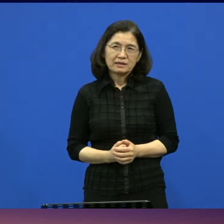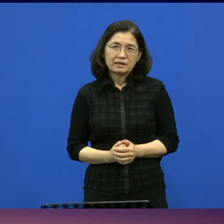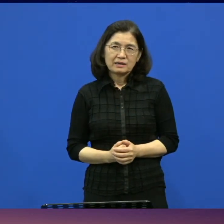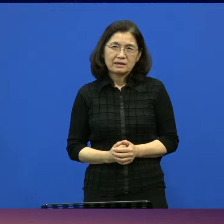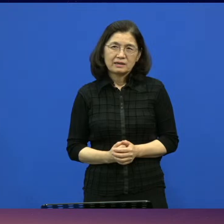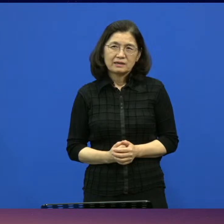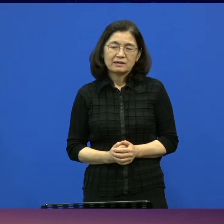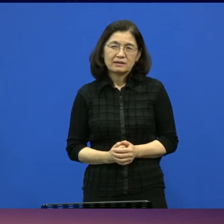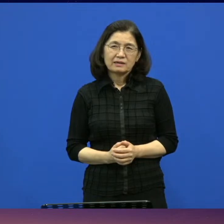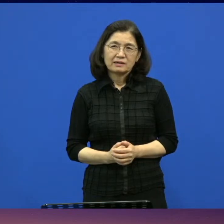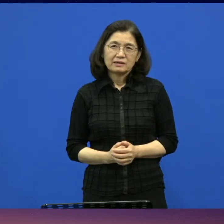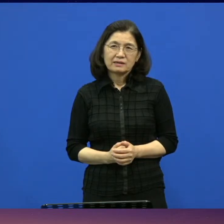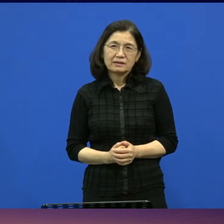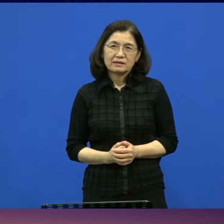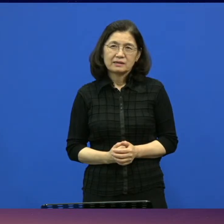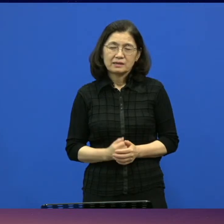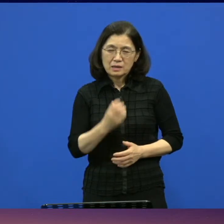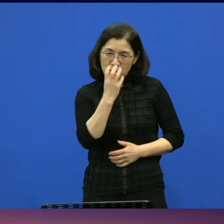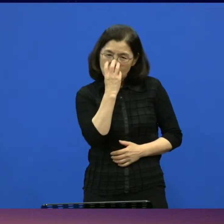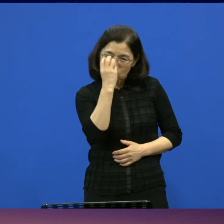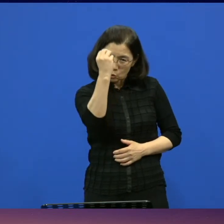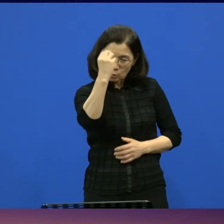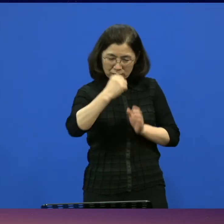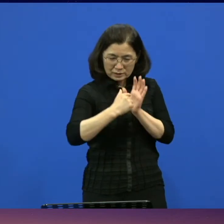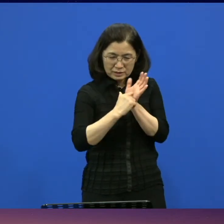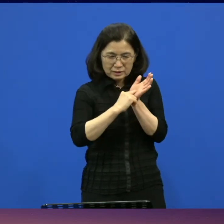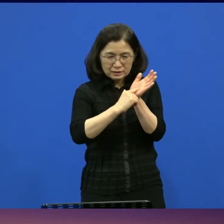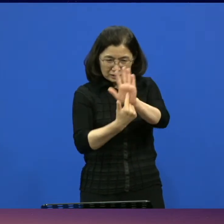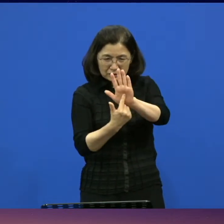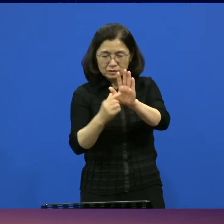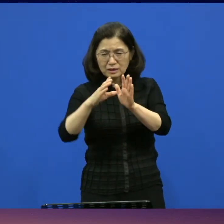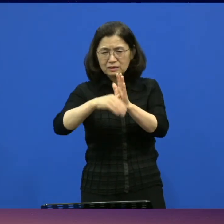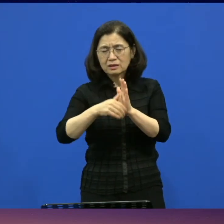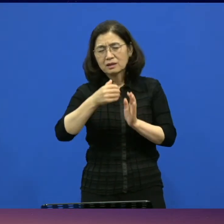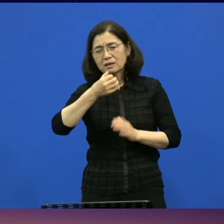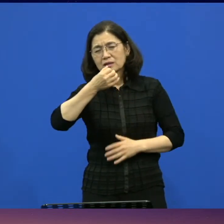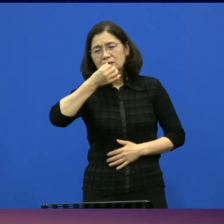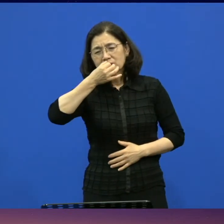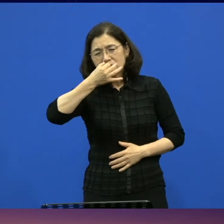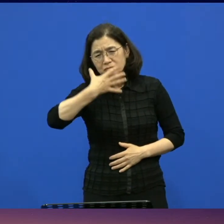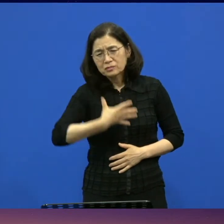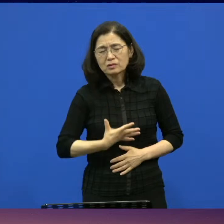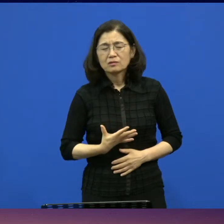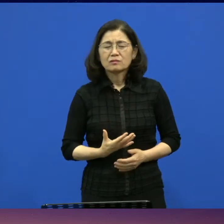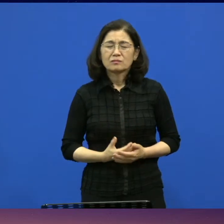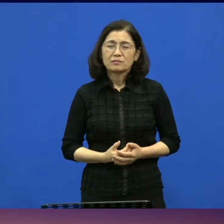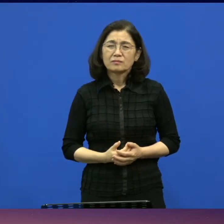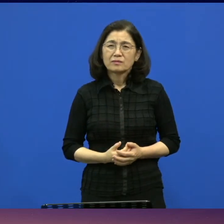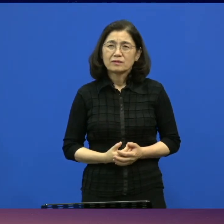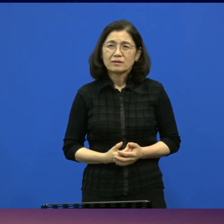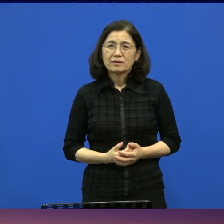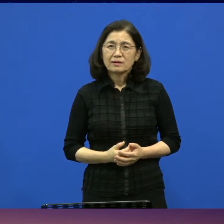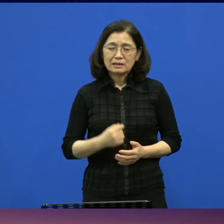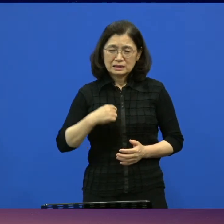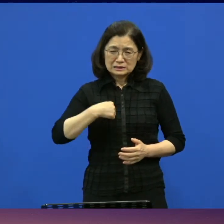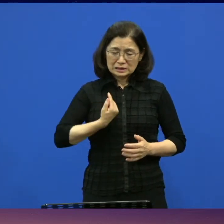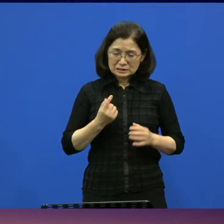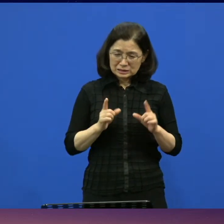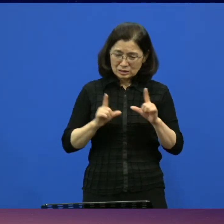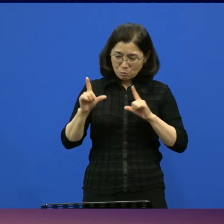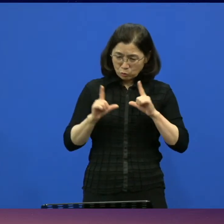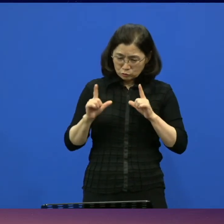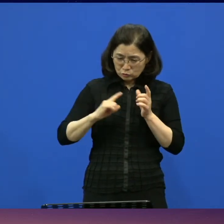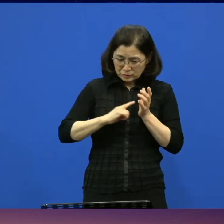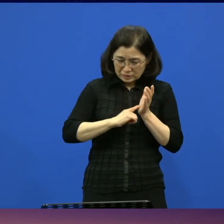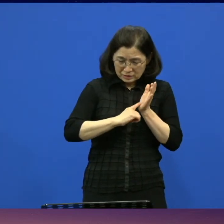여러분 교만이 드러날 때요 힘들어요. 괴로워요. 그러니까 자신의 모습이 드러나는